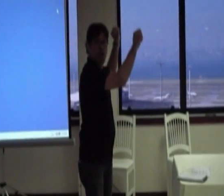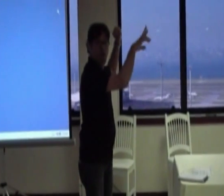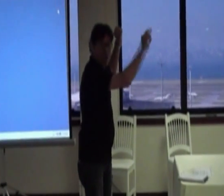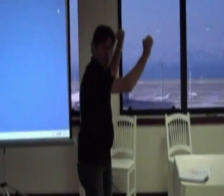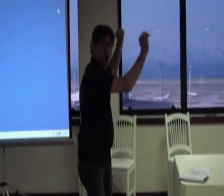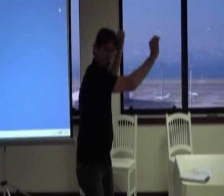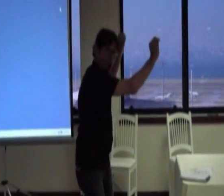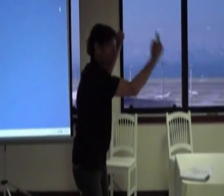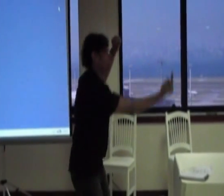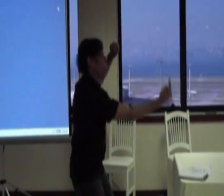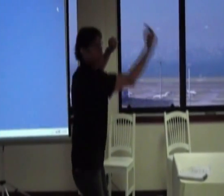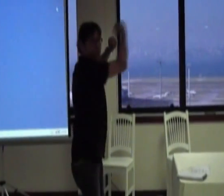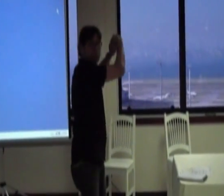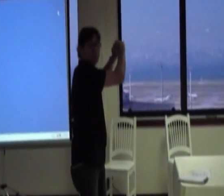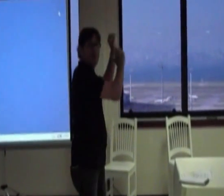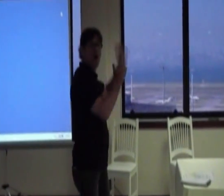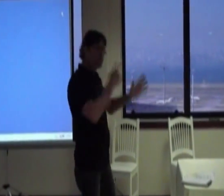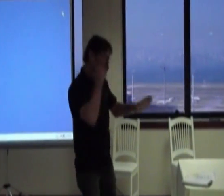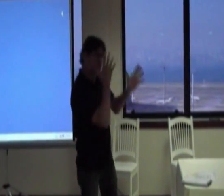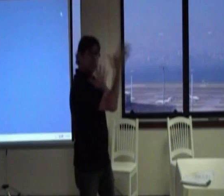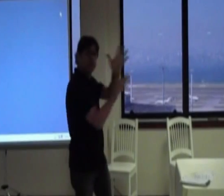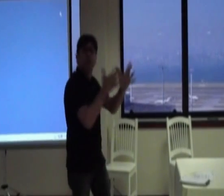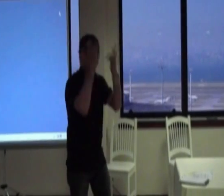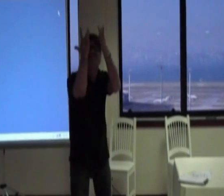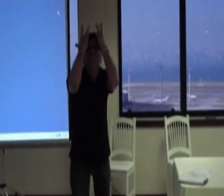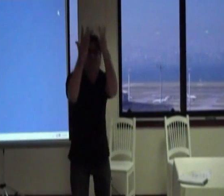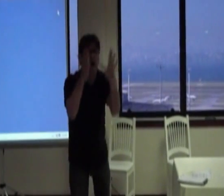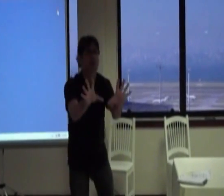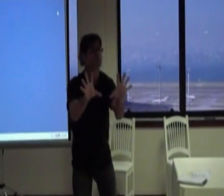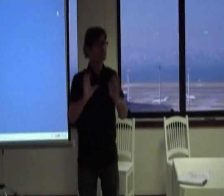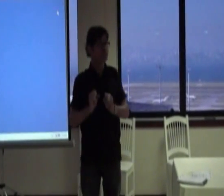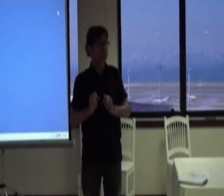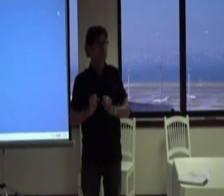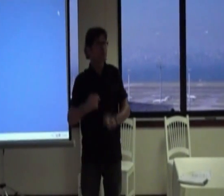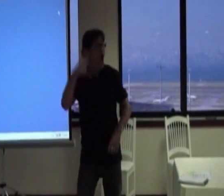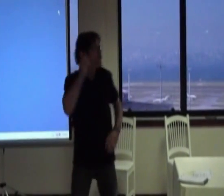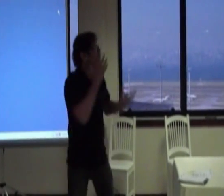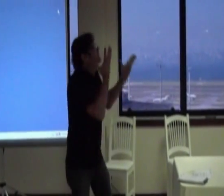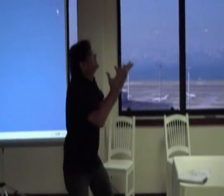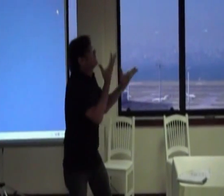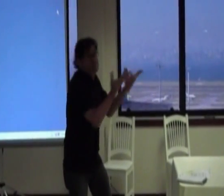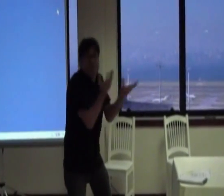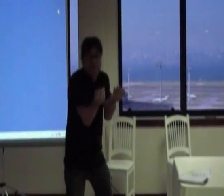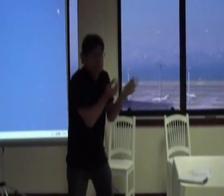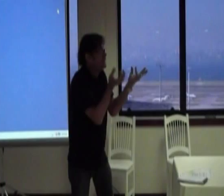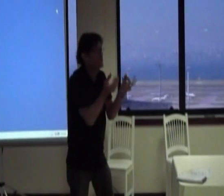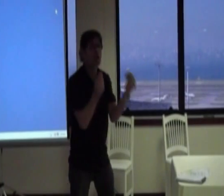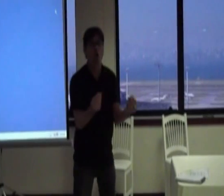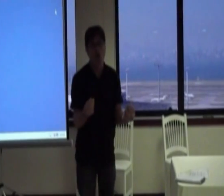língua portuguesa, ele vai colocando ponto a ponto. É importante que faça essa relação visual para os surdos, para que eles tenham uma aquisição de língua portuguesa de uma